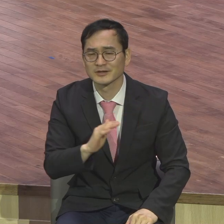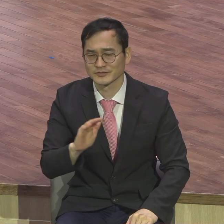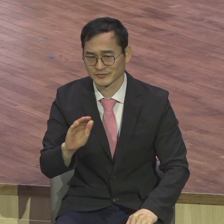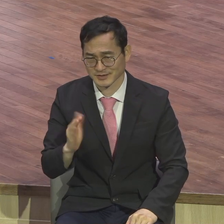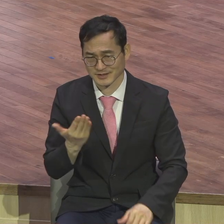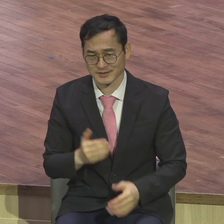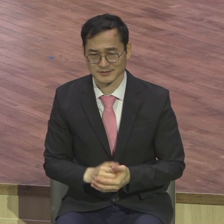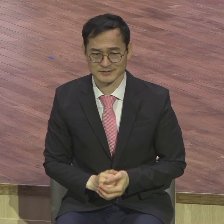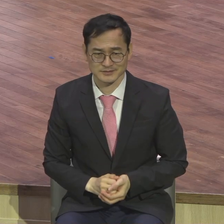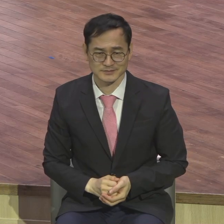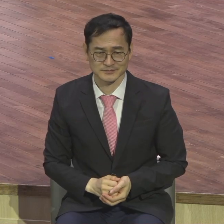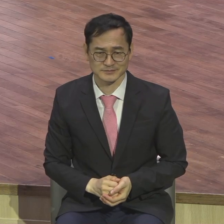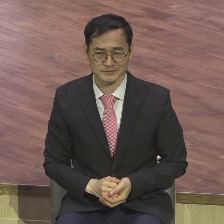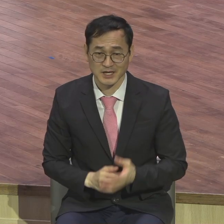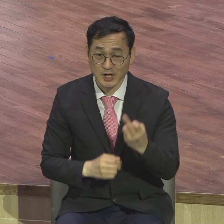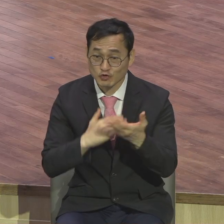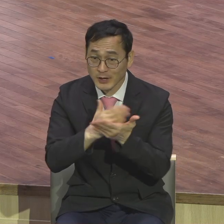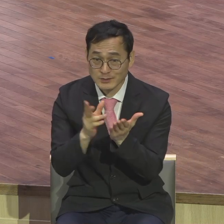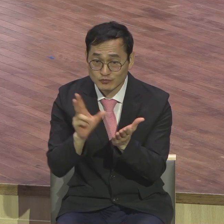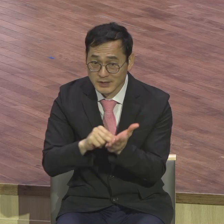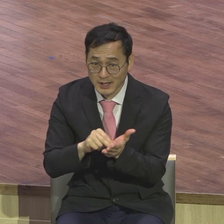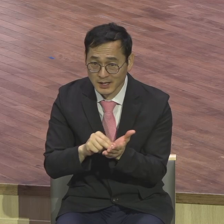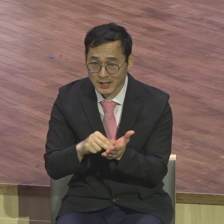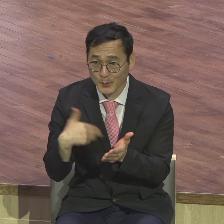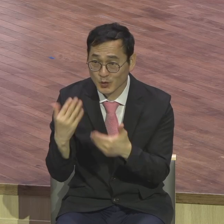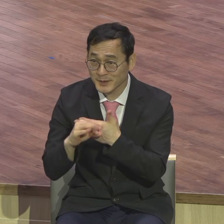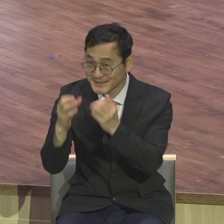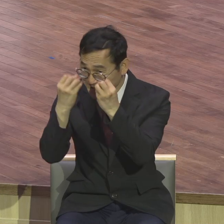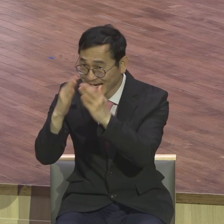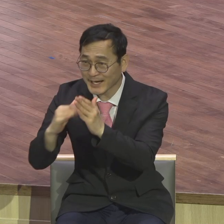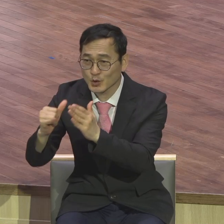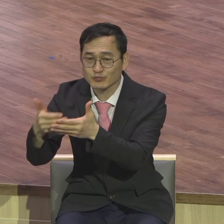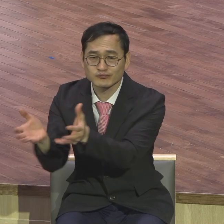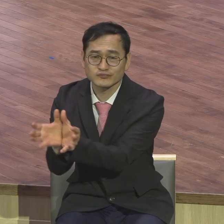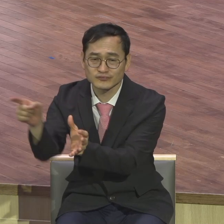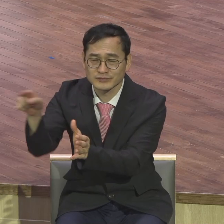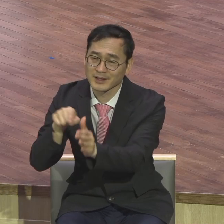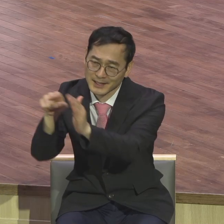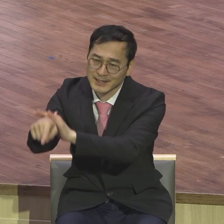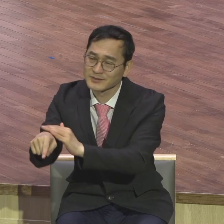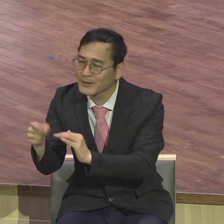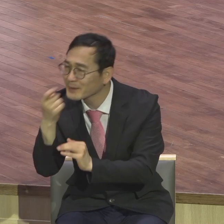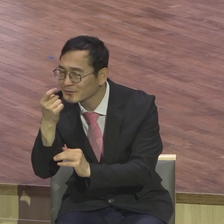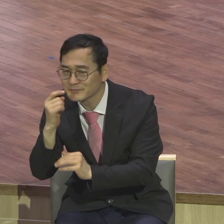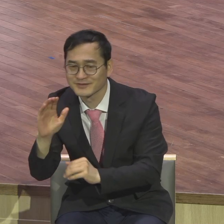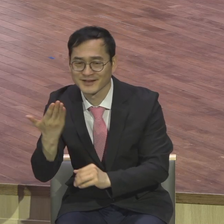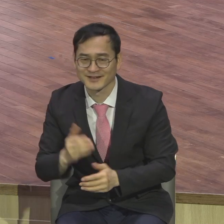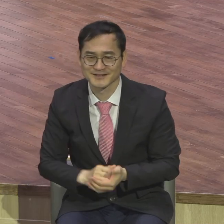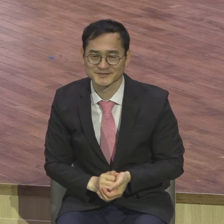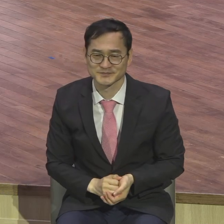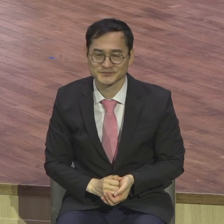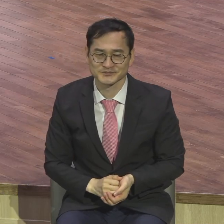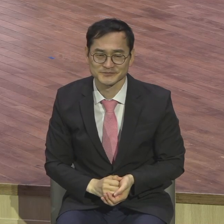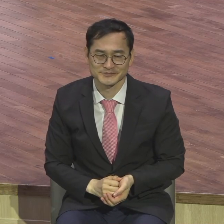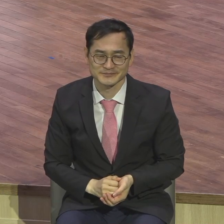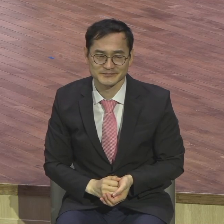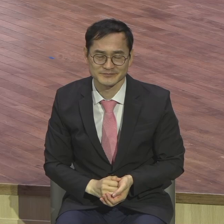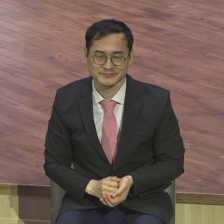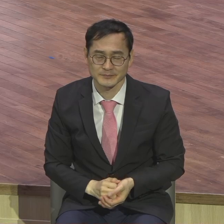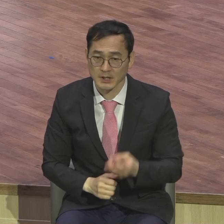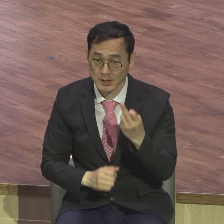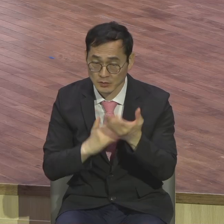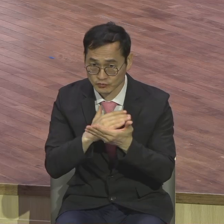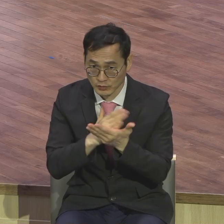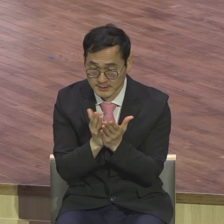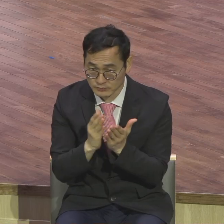모르면 세 가지 빨리 들으세요. 열두 가지 문제 아멘 그러니까 열두 가지